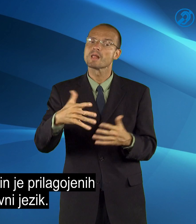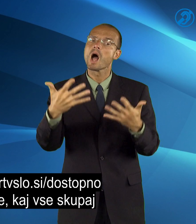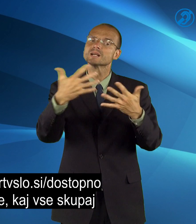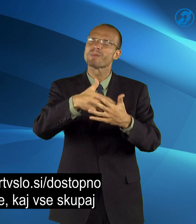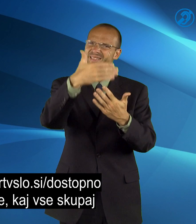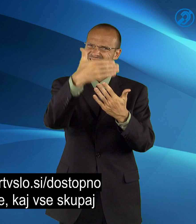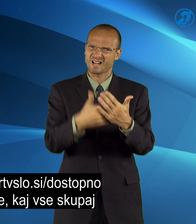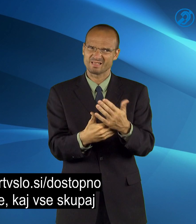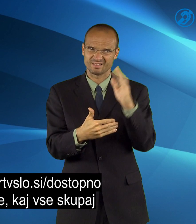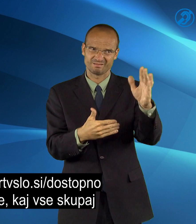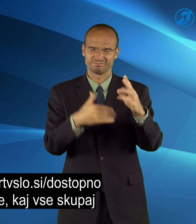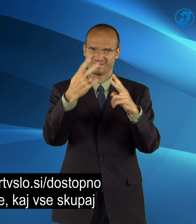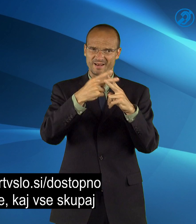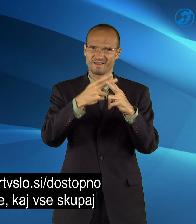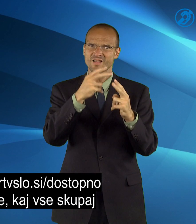Na spletni strani